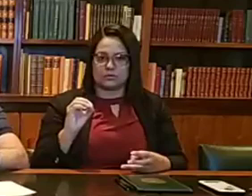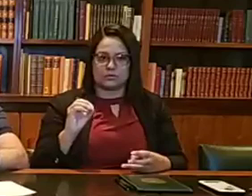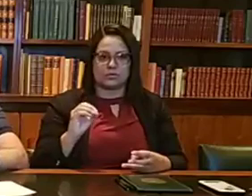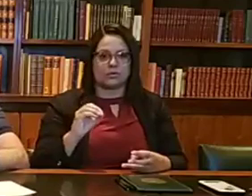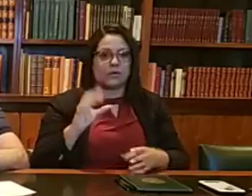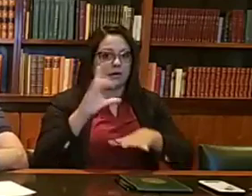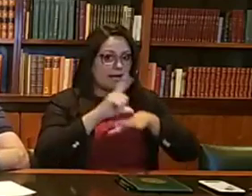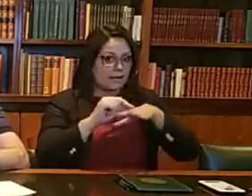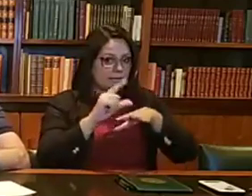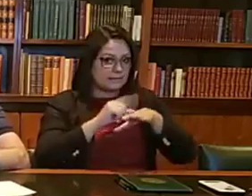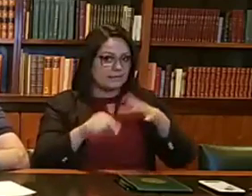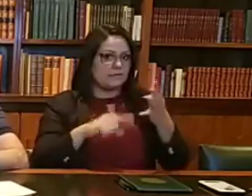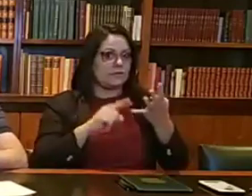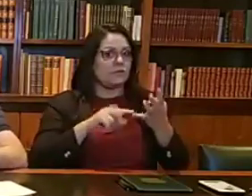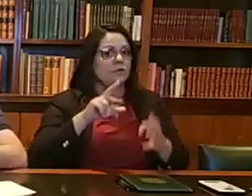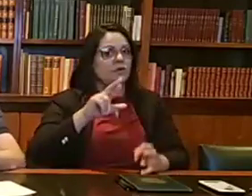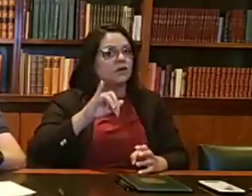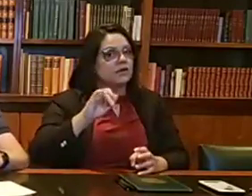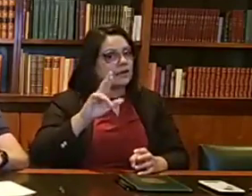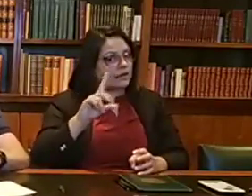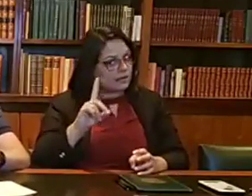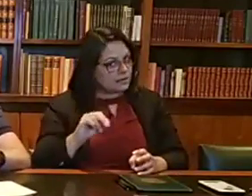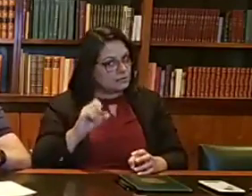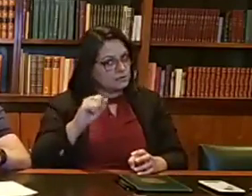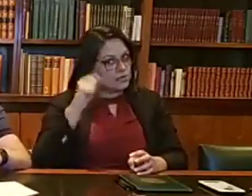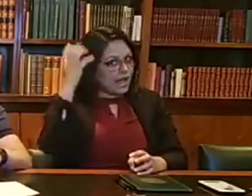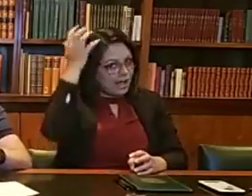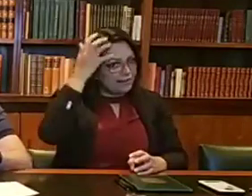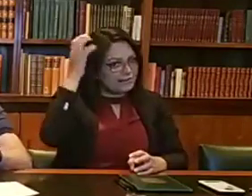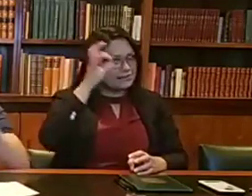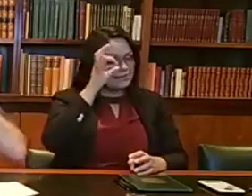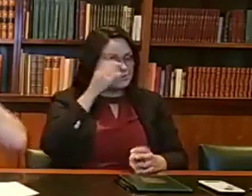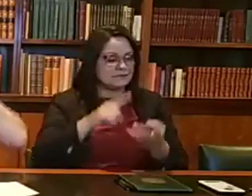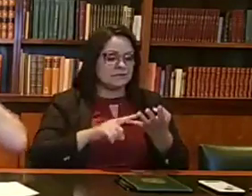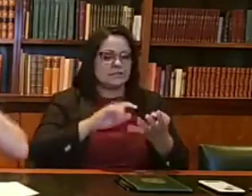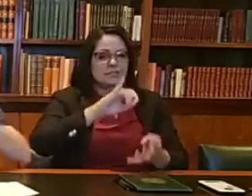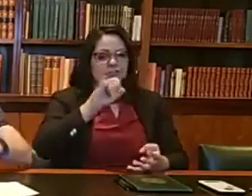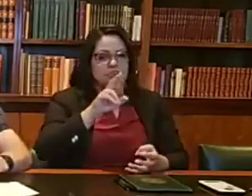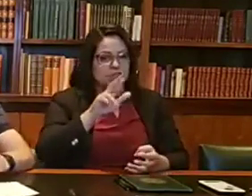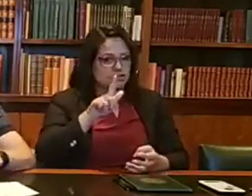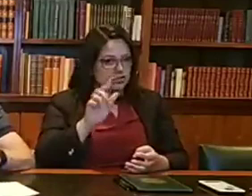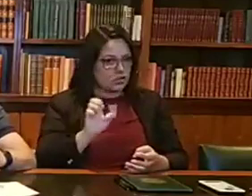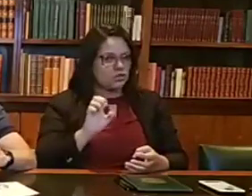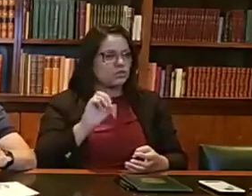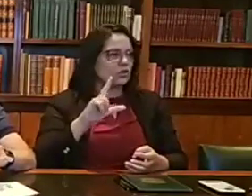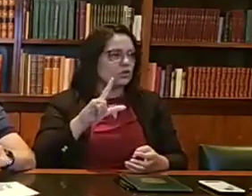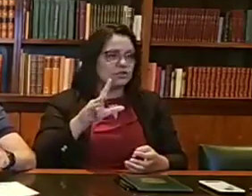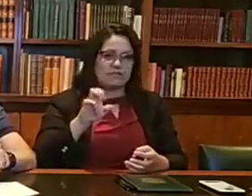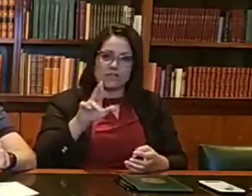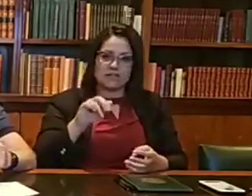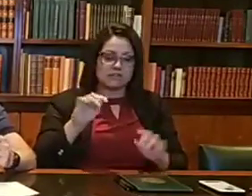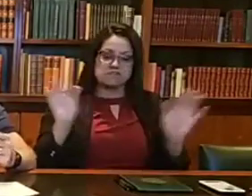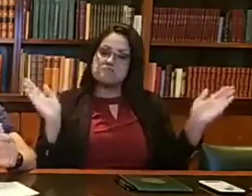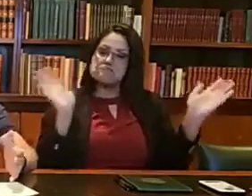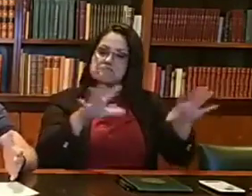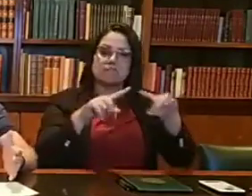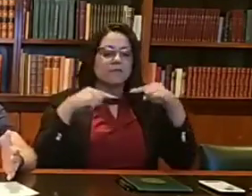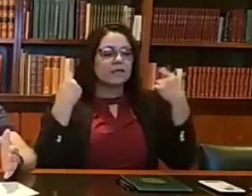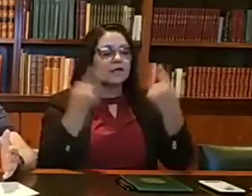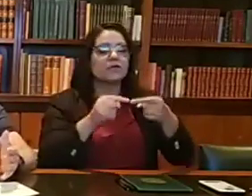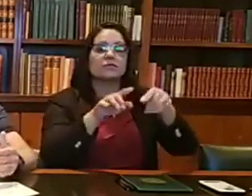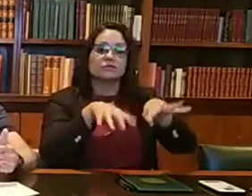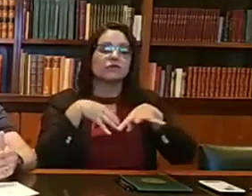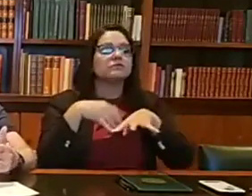da Casa Civil, Ricardo Salles do Meio Ambiente, tá, o Jorge Oliveira. Bem, uma reunião onde nós fomos lá para ouvir